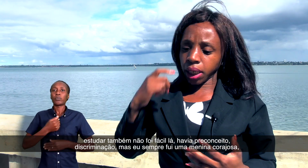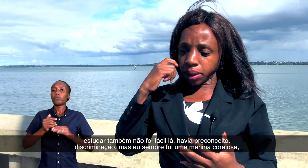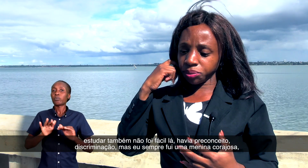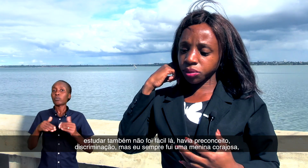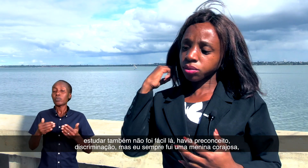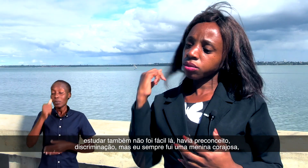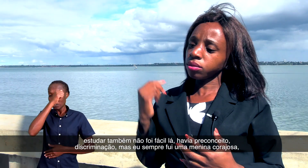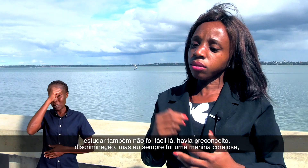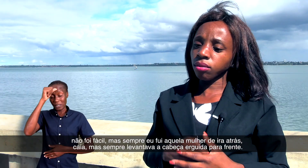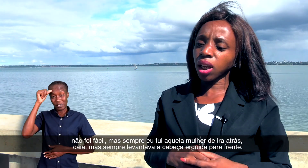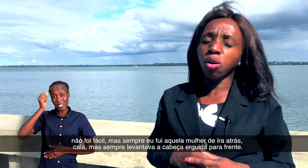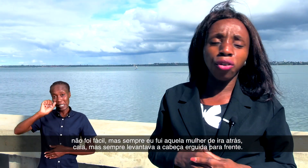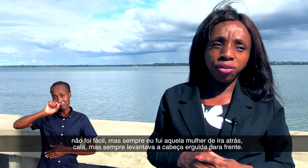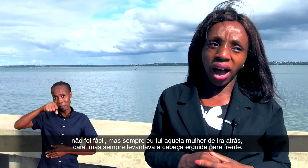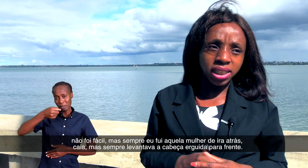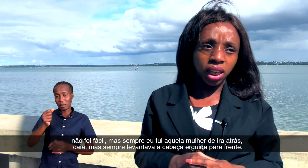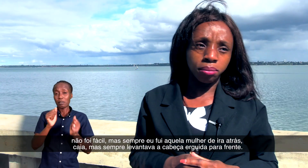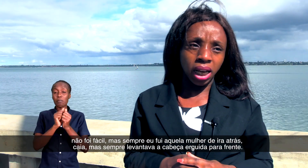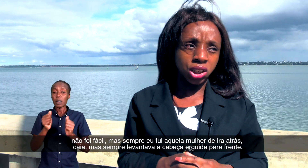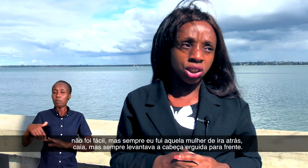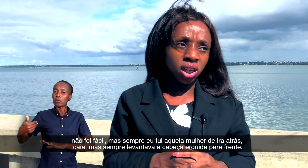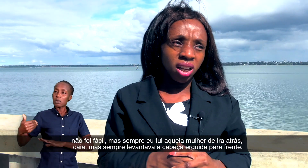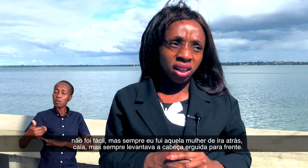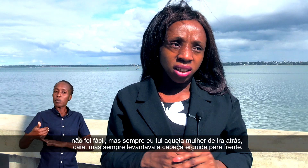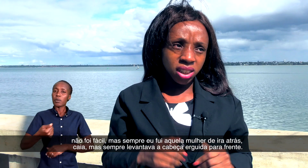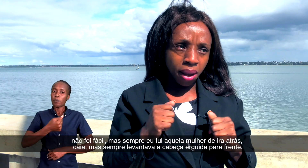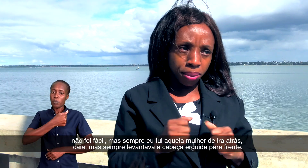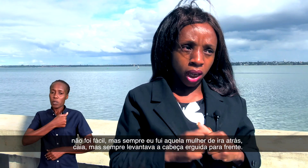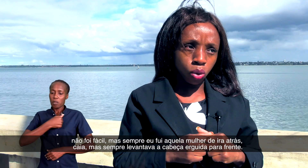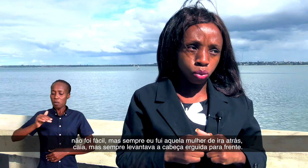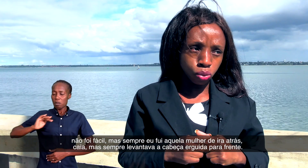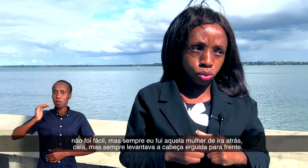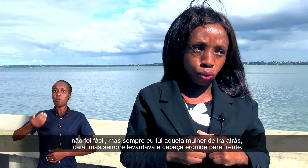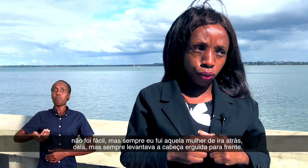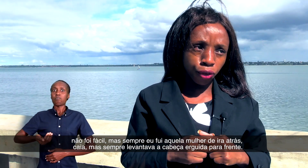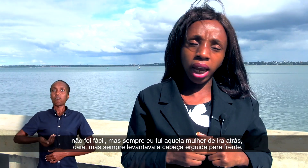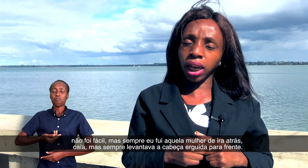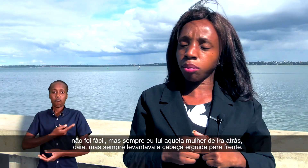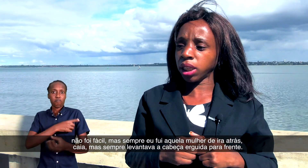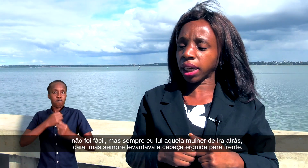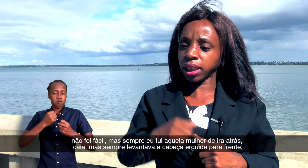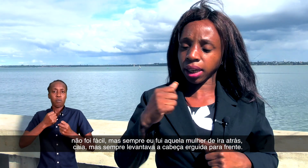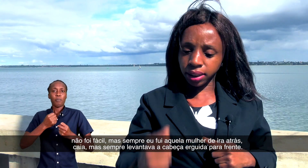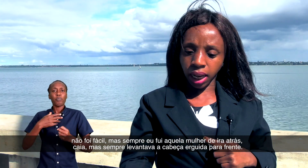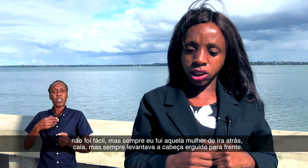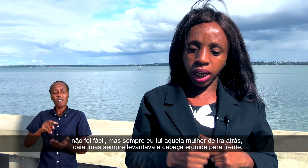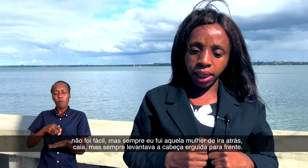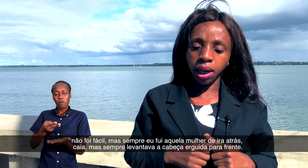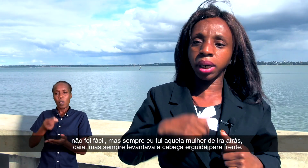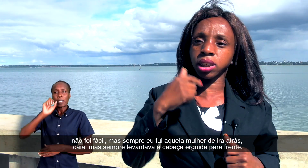não foi fácil, mas sempre eu fui aquela mulher de ir atrás. Caía, mas